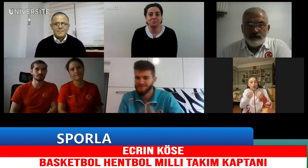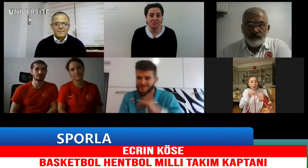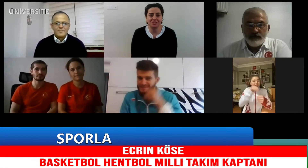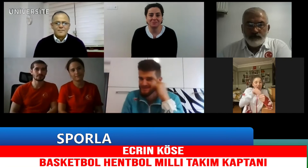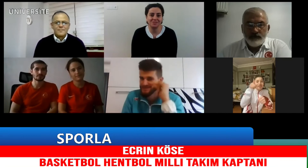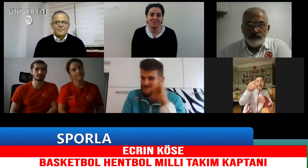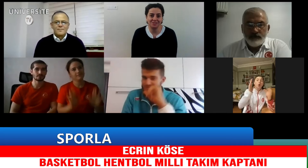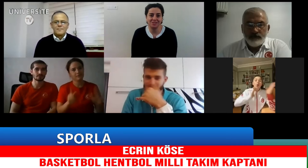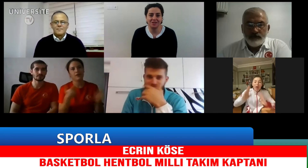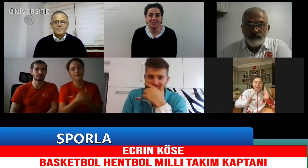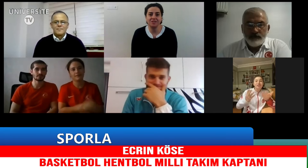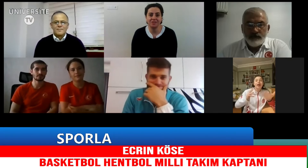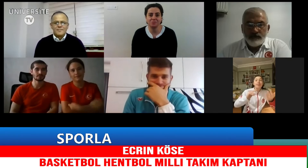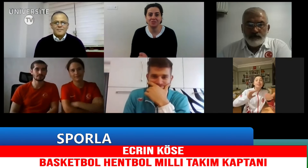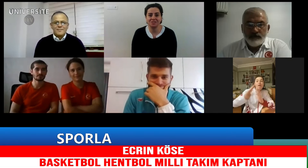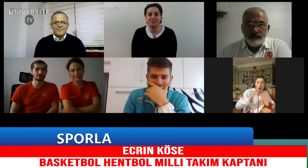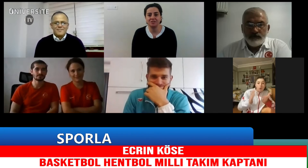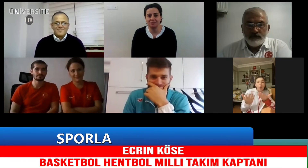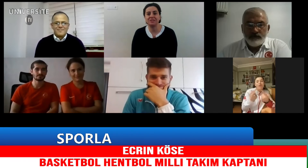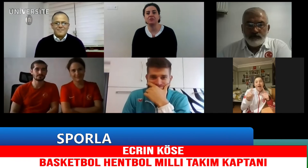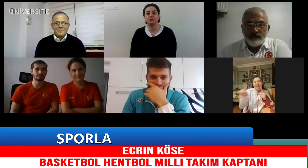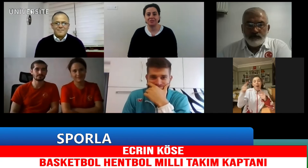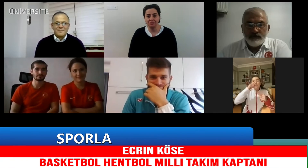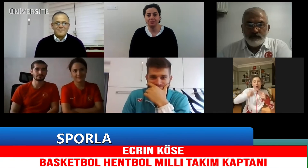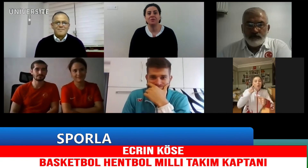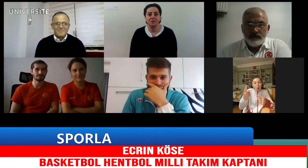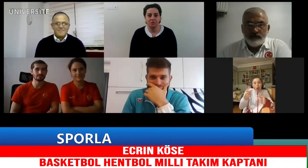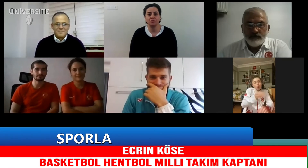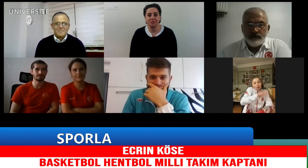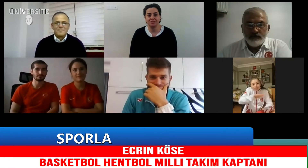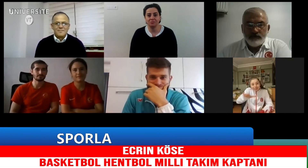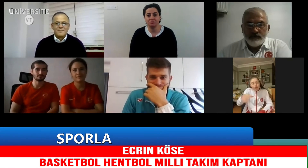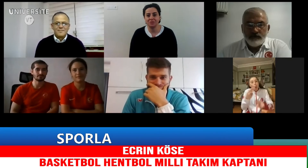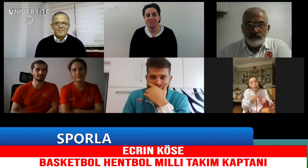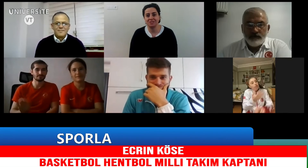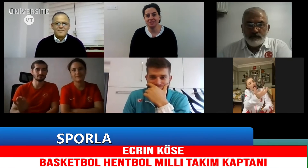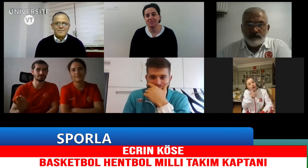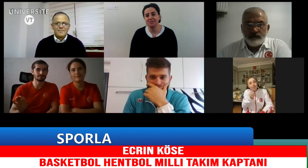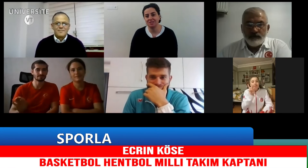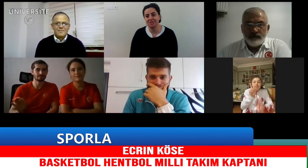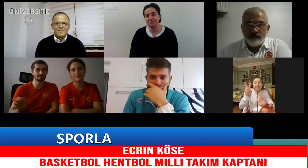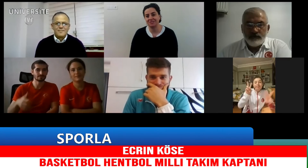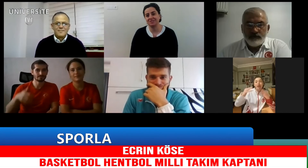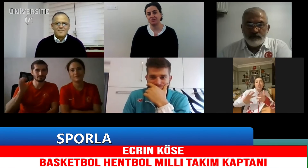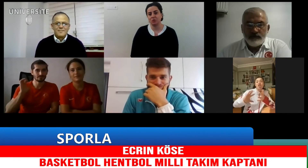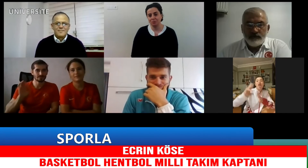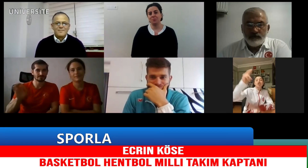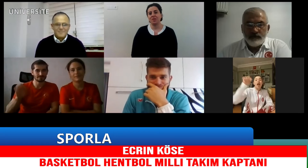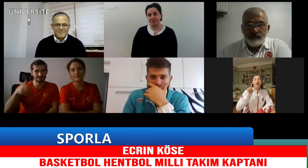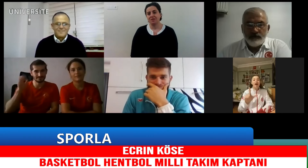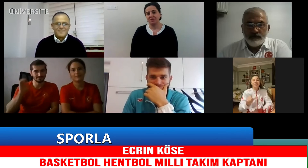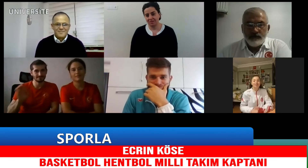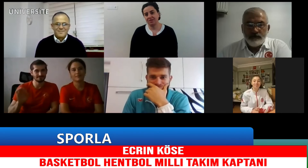de bizim başarımızı kanıtlayarak evet başarı alınabiliyor deyip onların da bu başarıya inanmasını